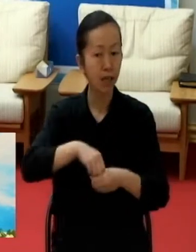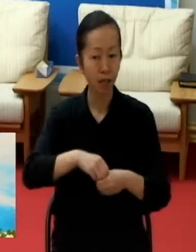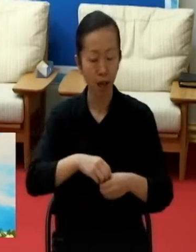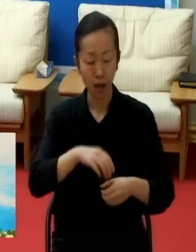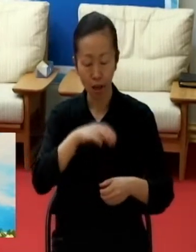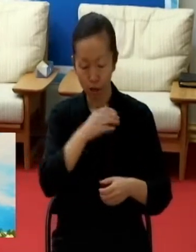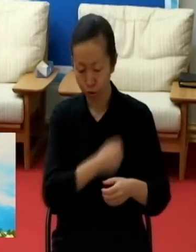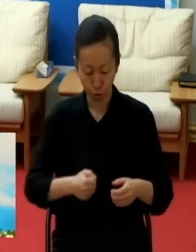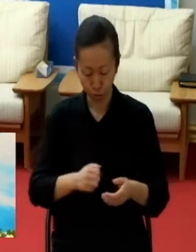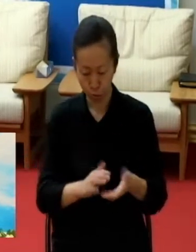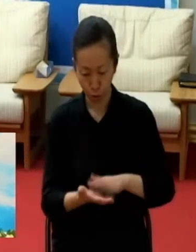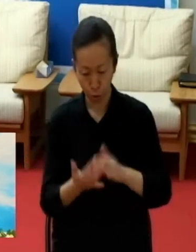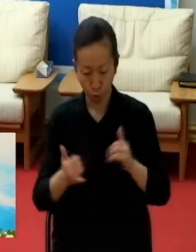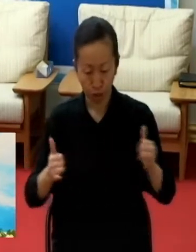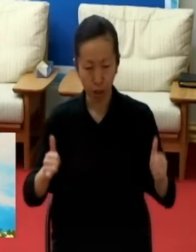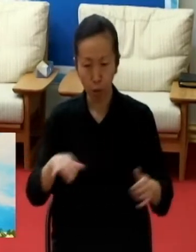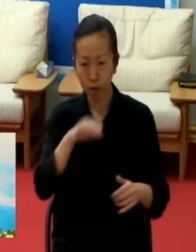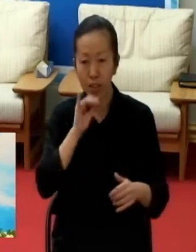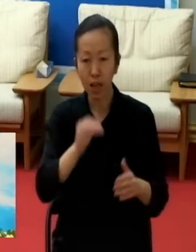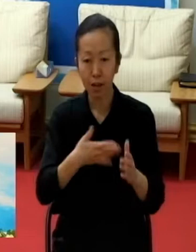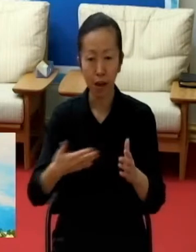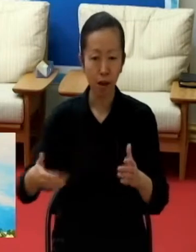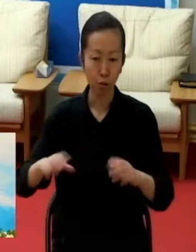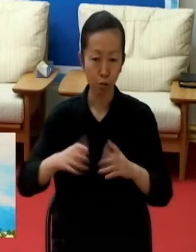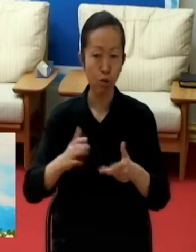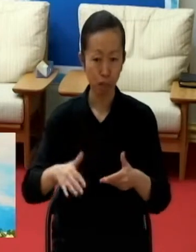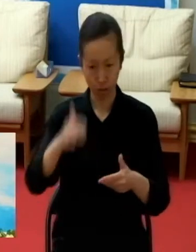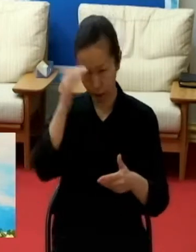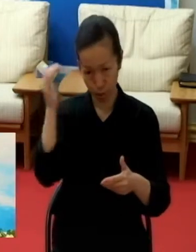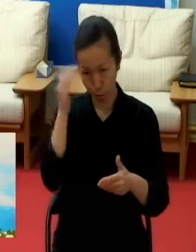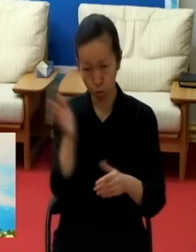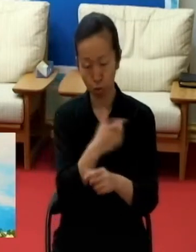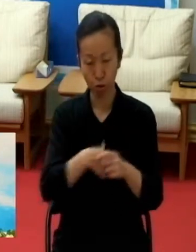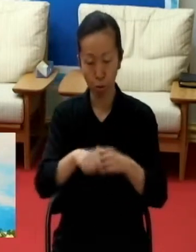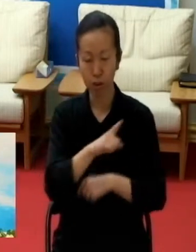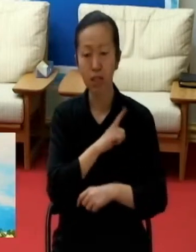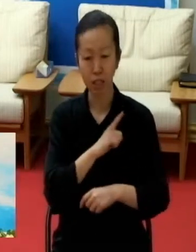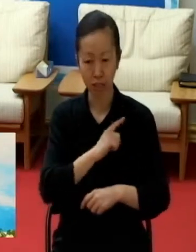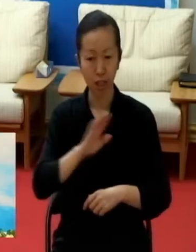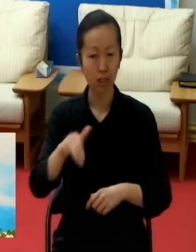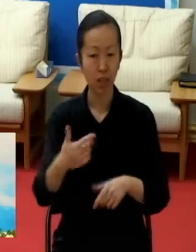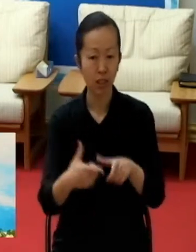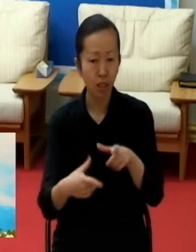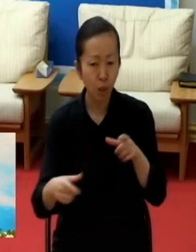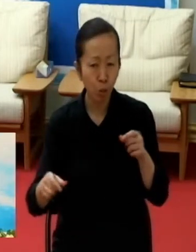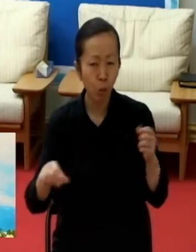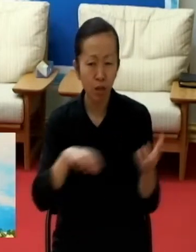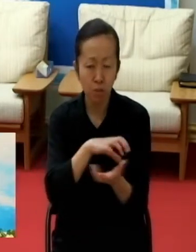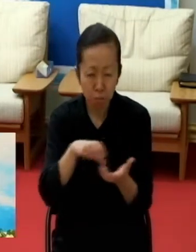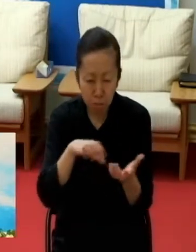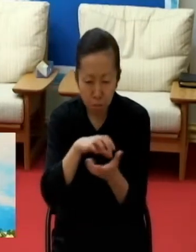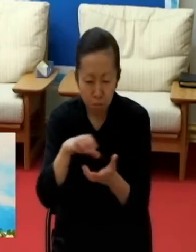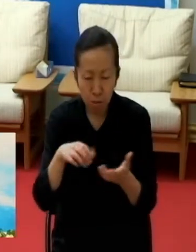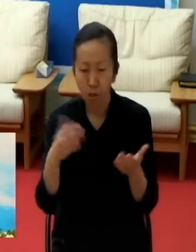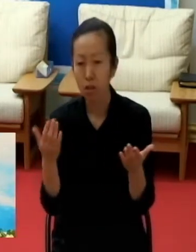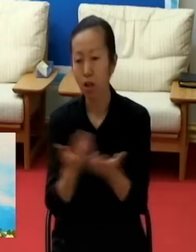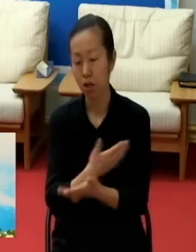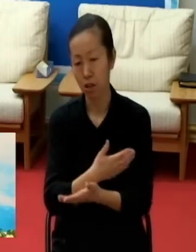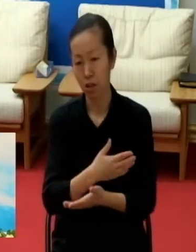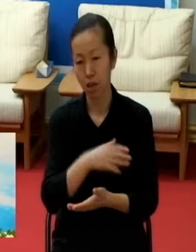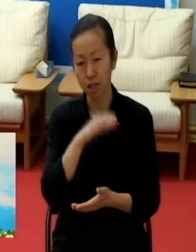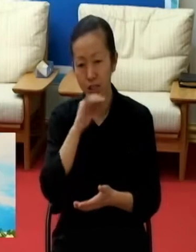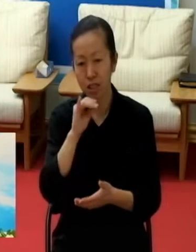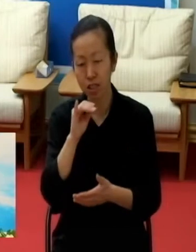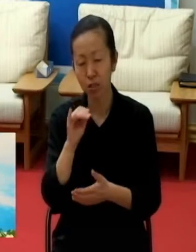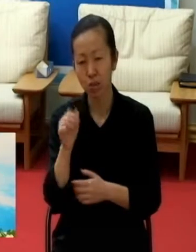巡業者も出たんですけれども、その力がなくなりました。 그래 한번 생각해 보세요. 한국에서 선교사가 일본으로 왔습니다. 考